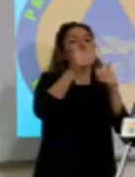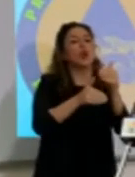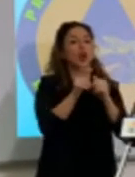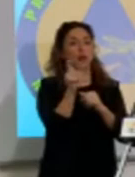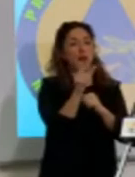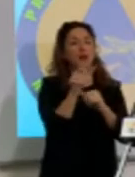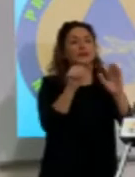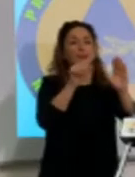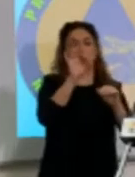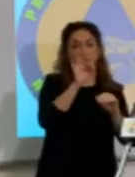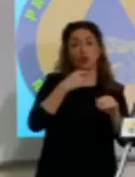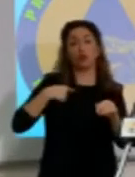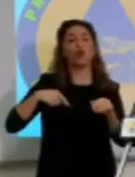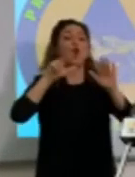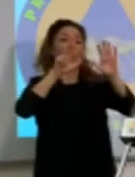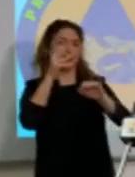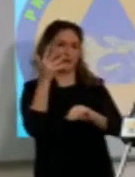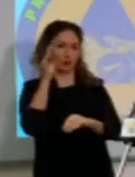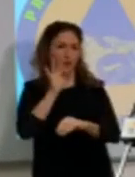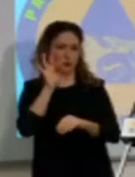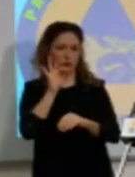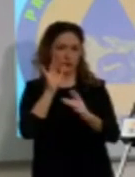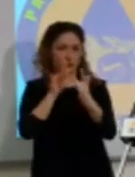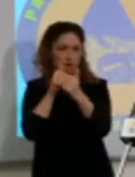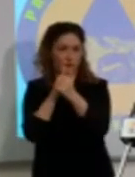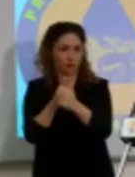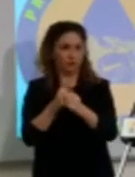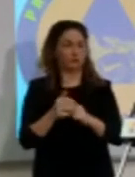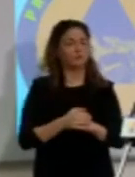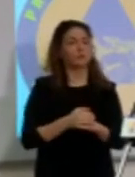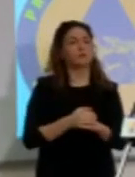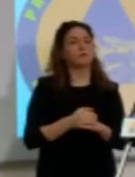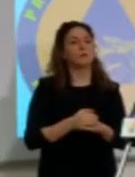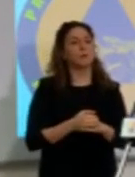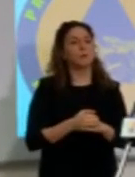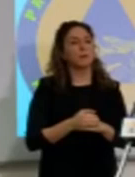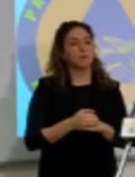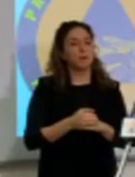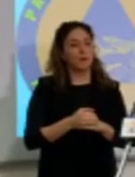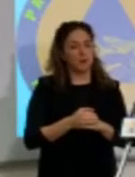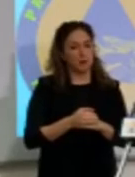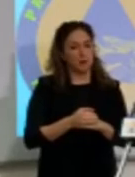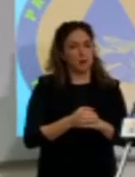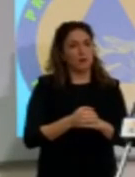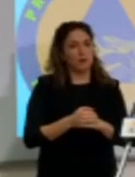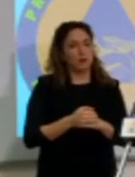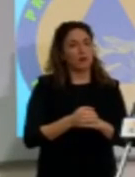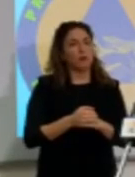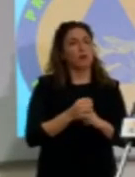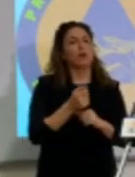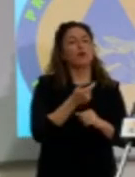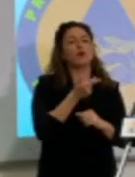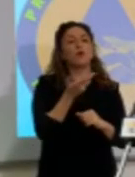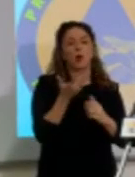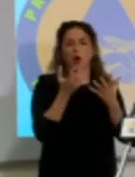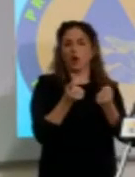metropolitana dall'altro ci sono gli assembramenti se continuiamo a generarli arriveranno altri pazienti negli ospedali la pressione nei